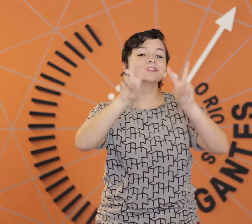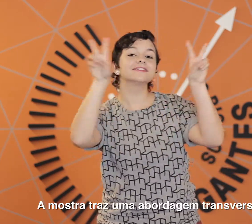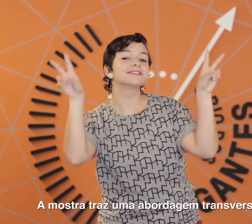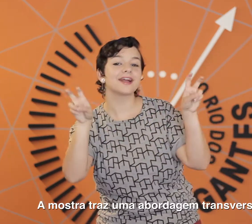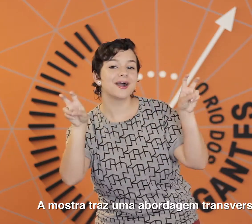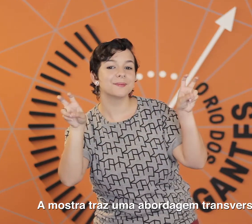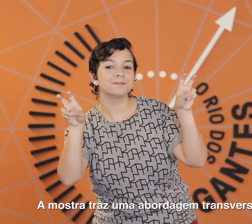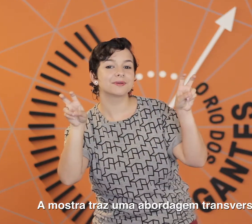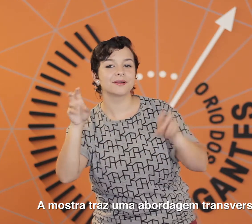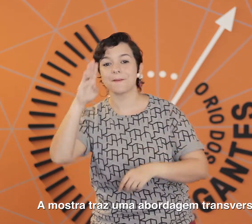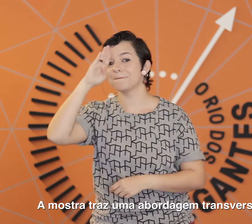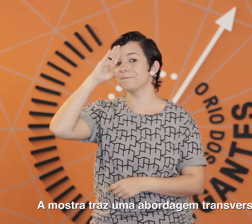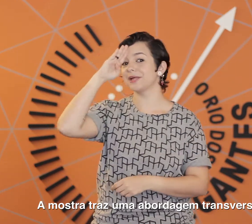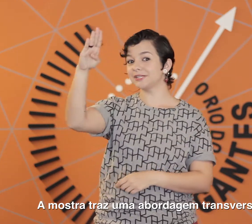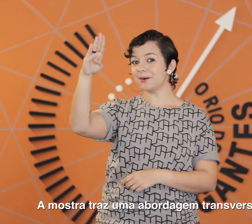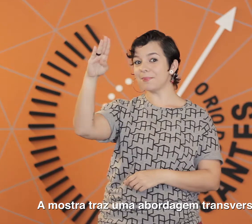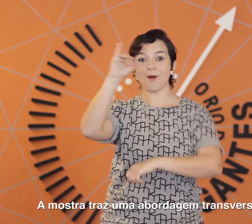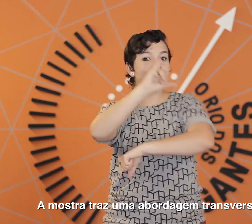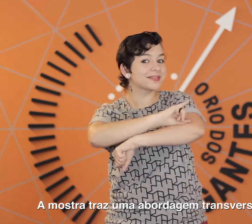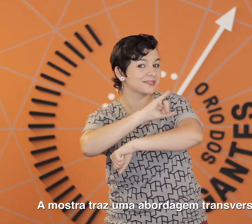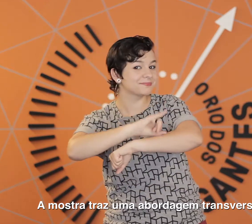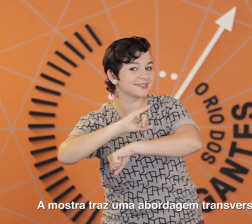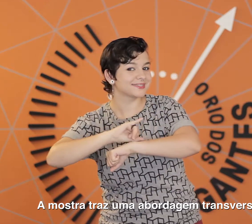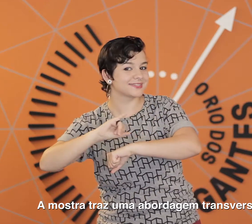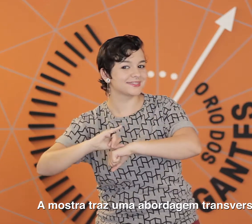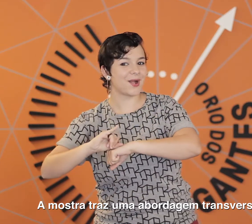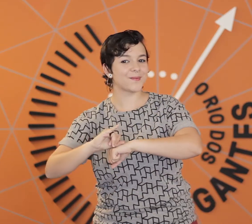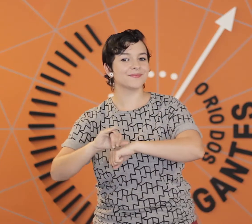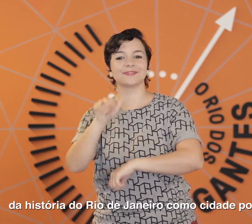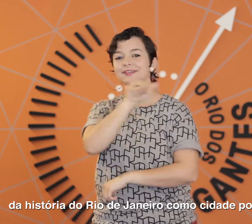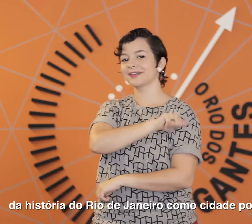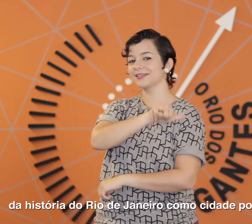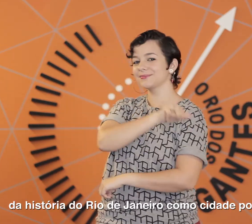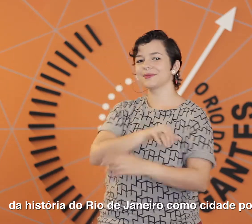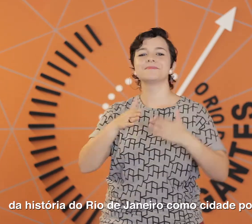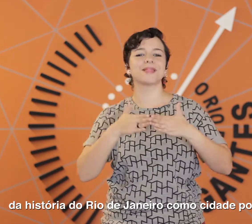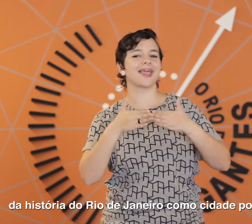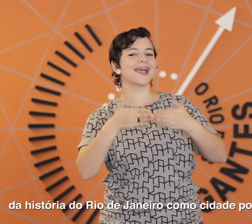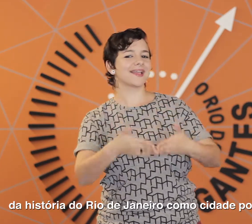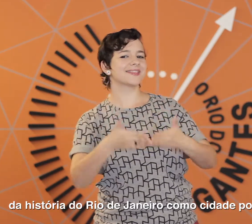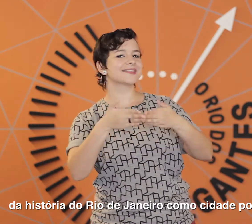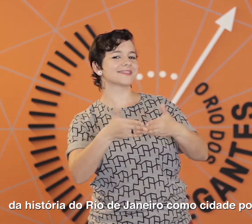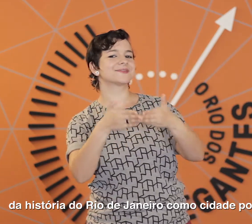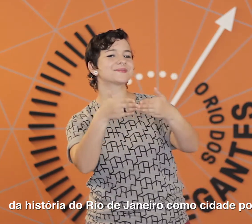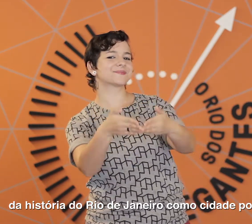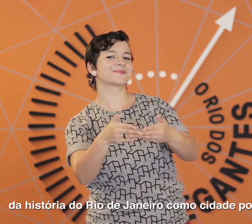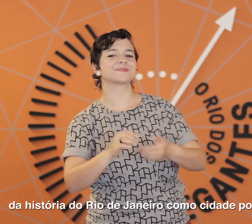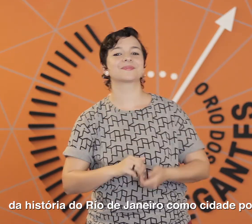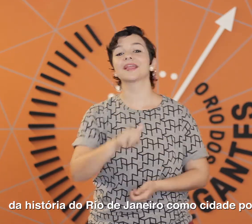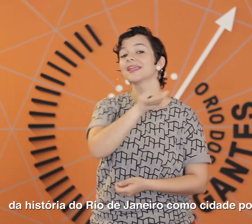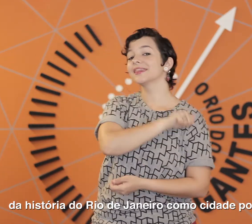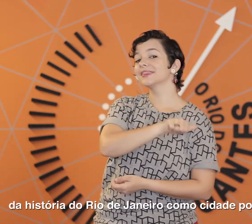A mostra traz uma abordagem transversal da história do Rio de Janeiro como cidade